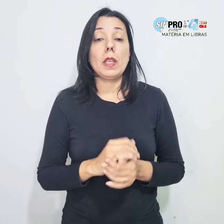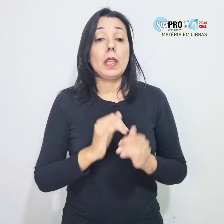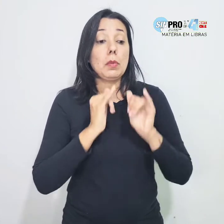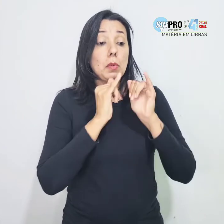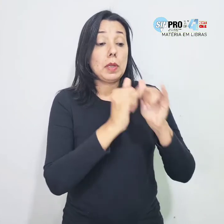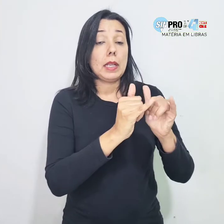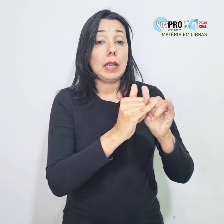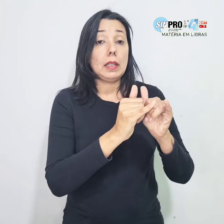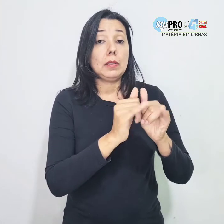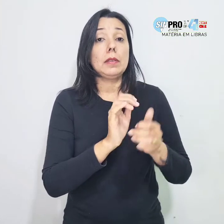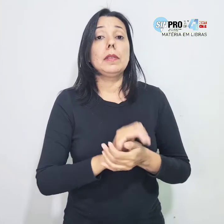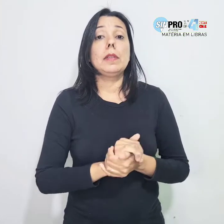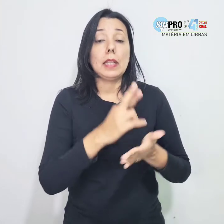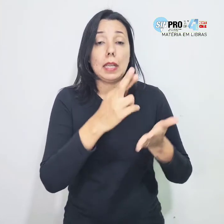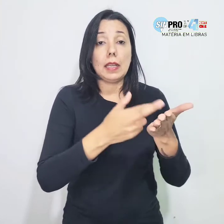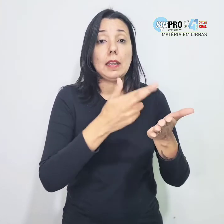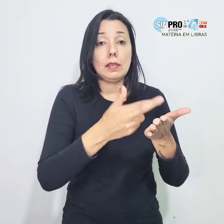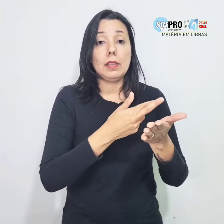na Lancet Child and Adolescent Health.